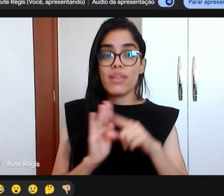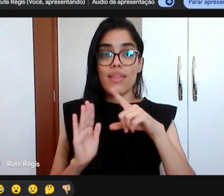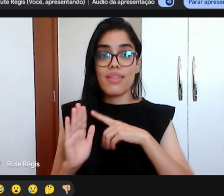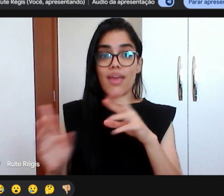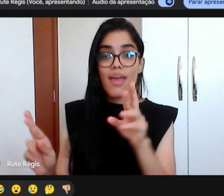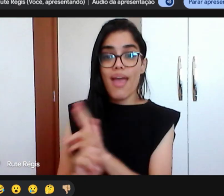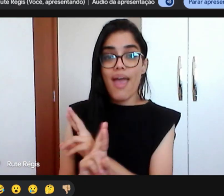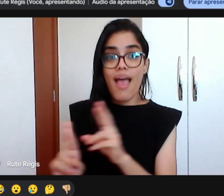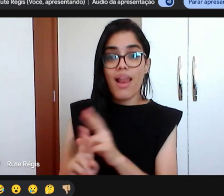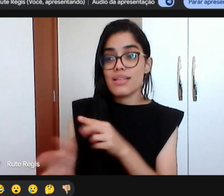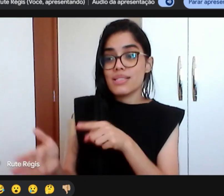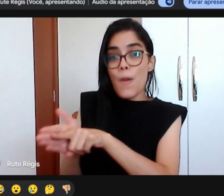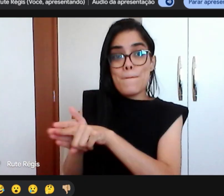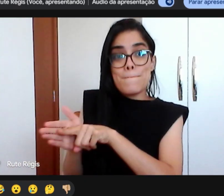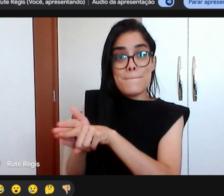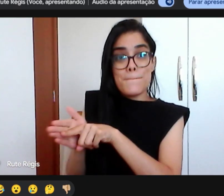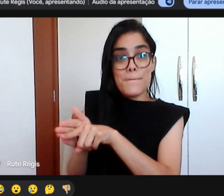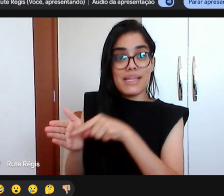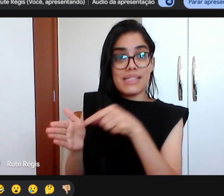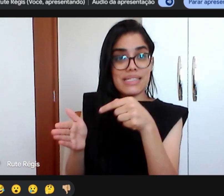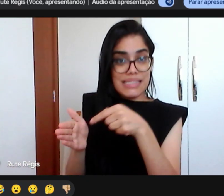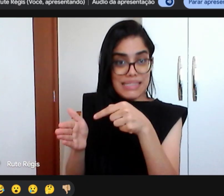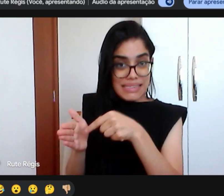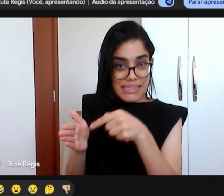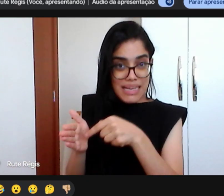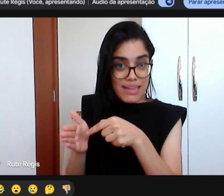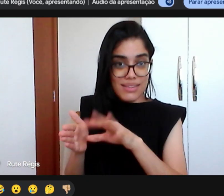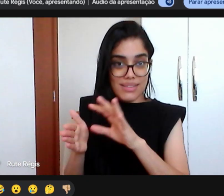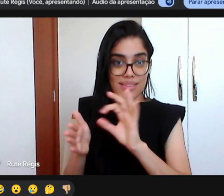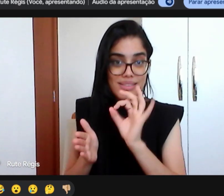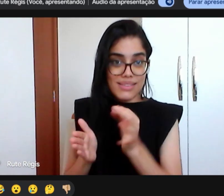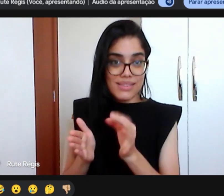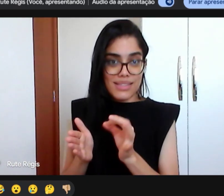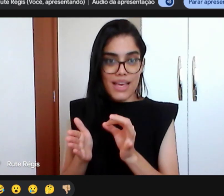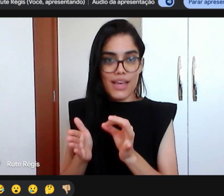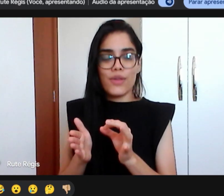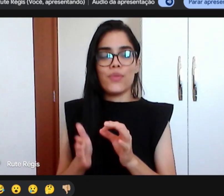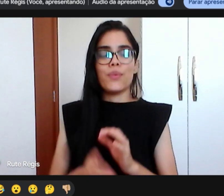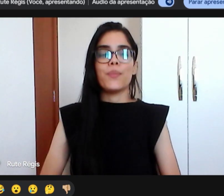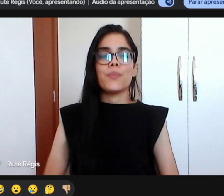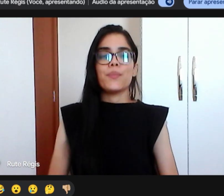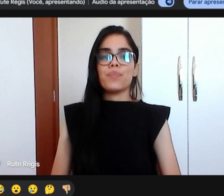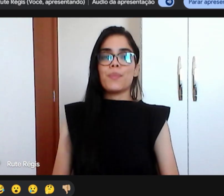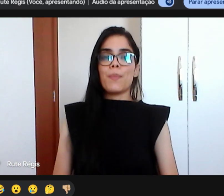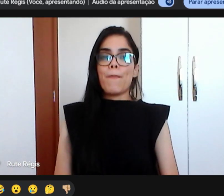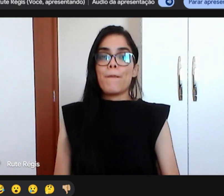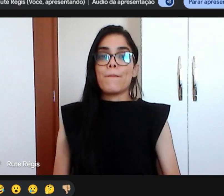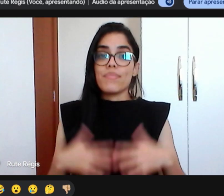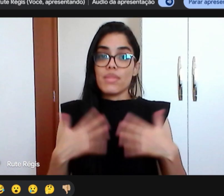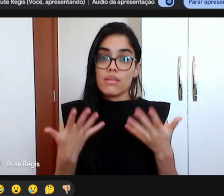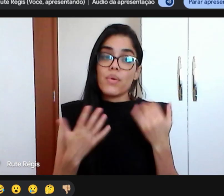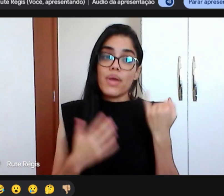respondendo as perguntas. São perguntas que têm relação com a sua pesquisa.